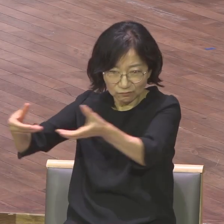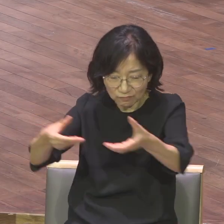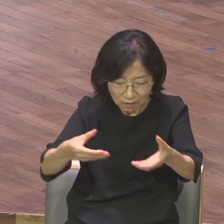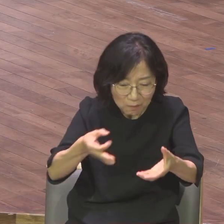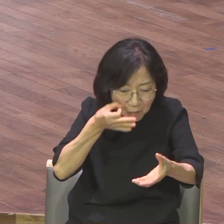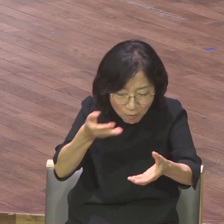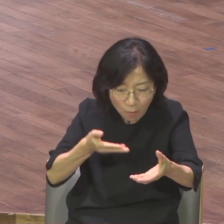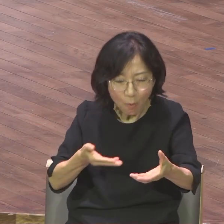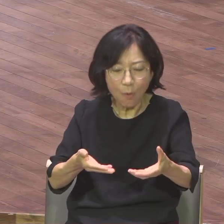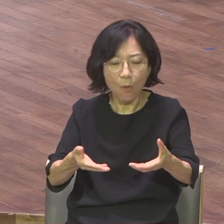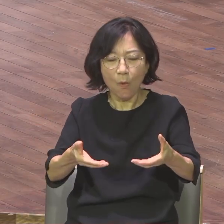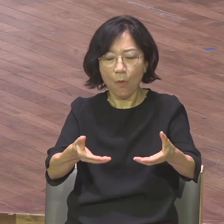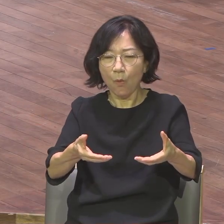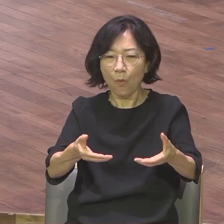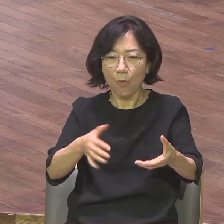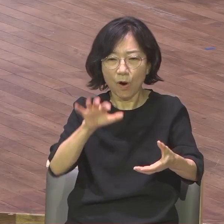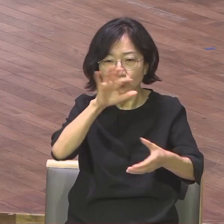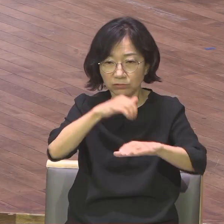말씀에 대언자.